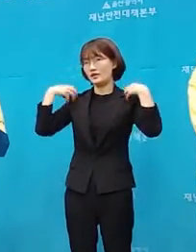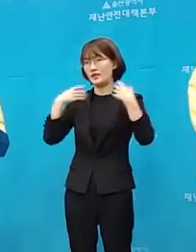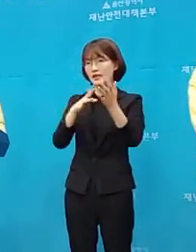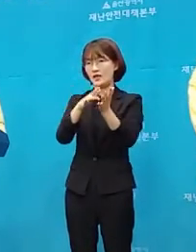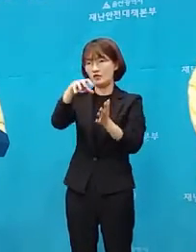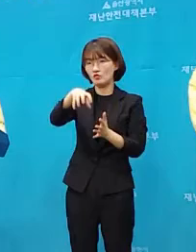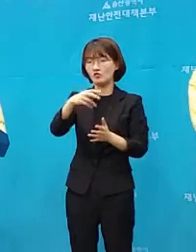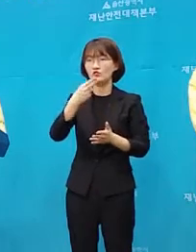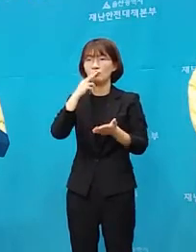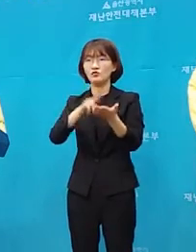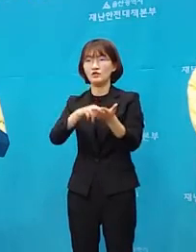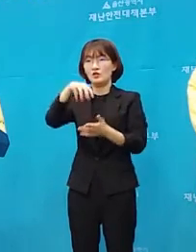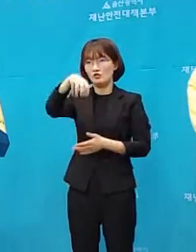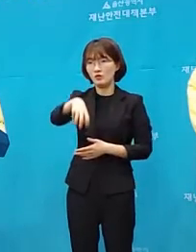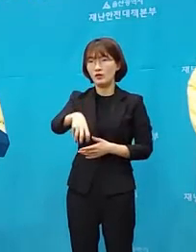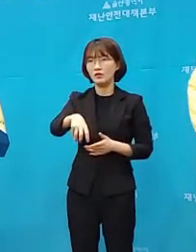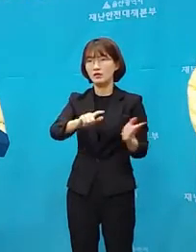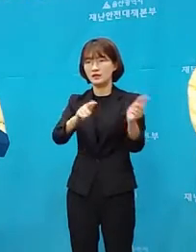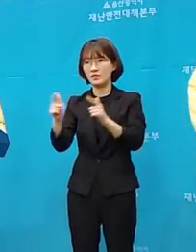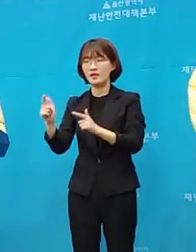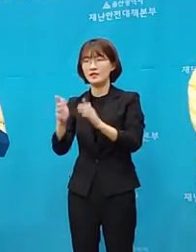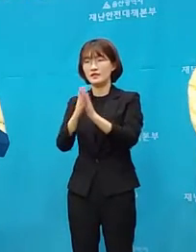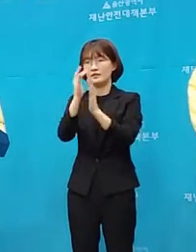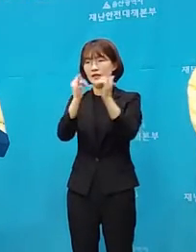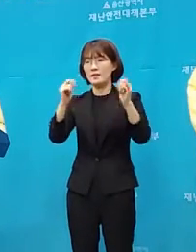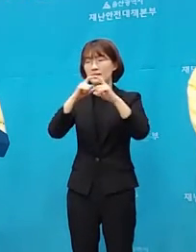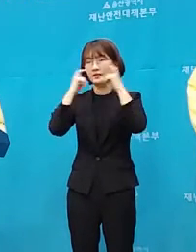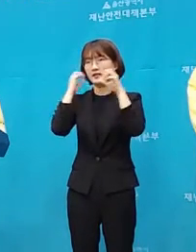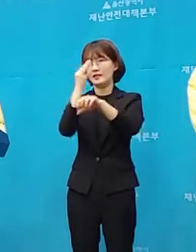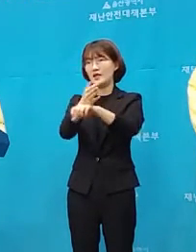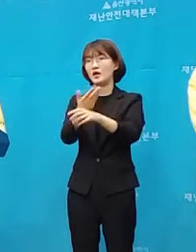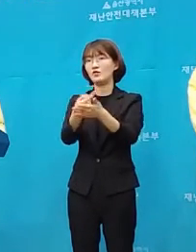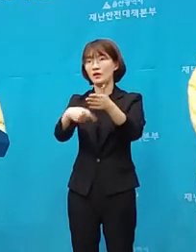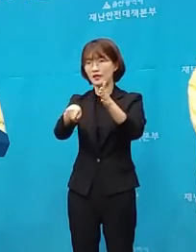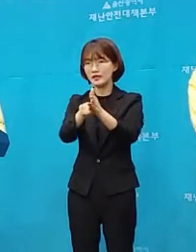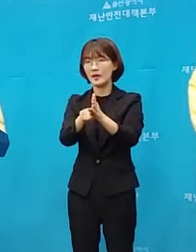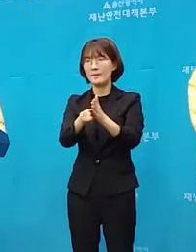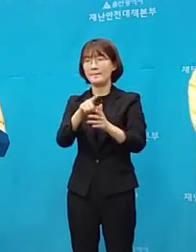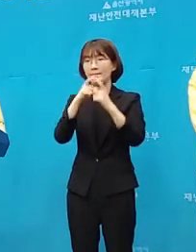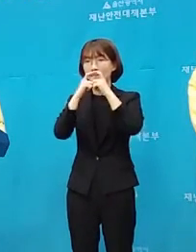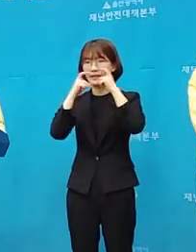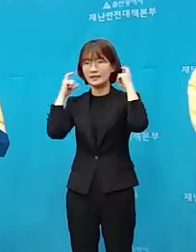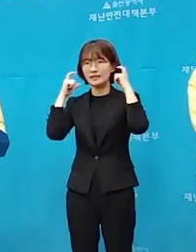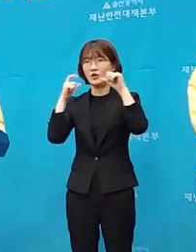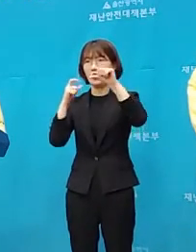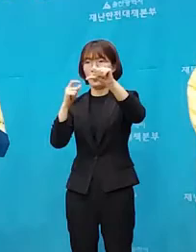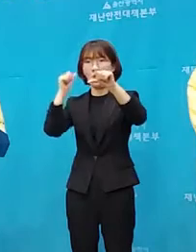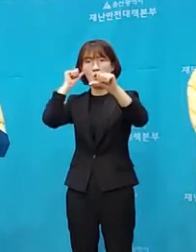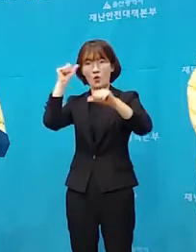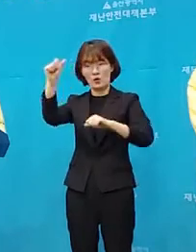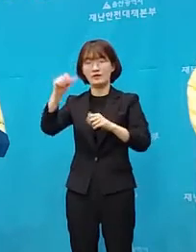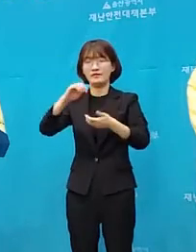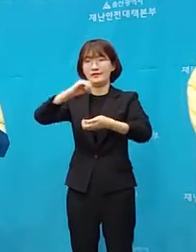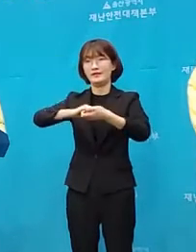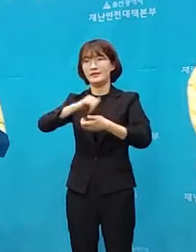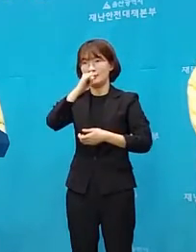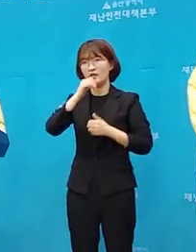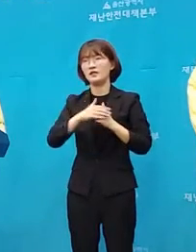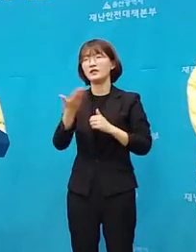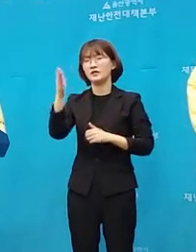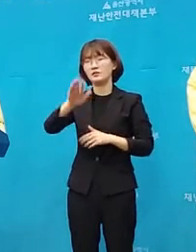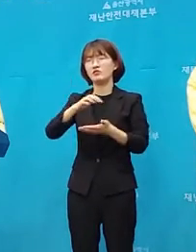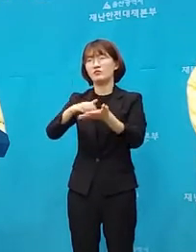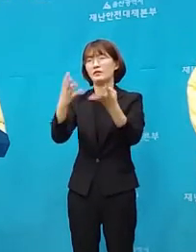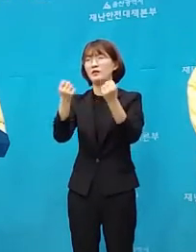약국, 우체국 등을 통해 시민들이 마스크를 살 수 있도록 마스크 보호제를 시행하고 있습니다. 하지만 마스크 수량이 절대적으로